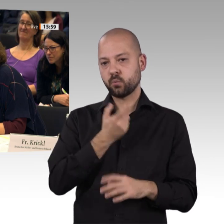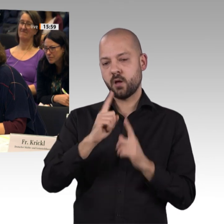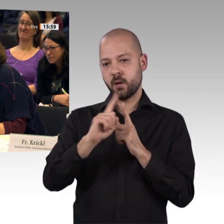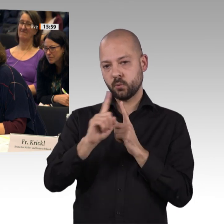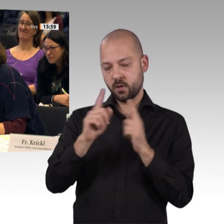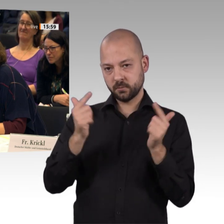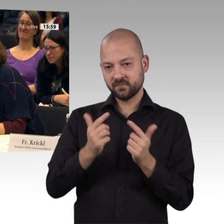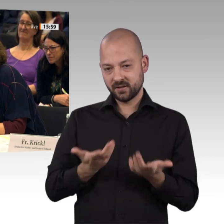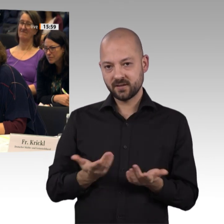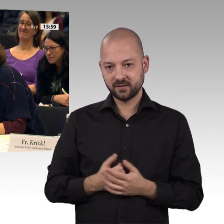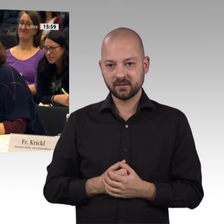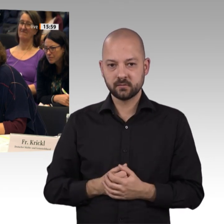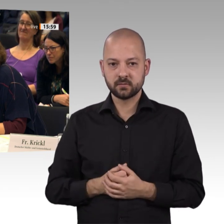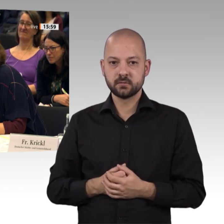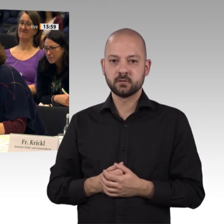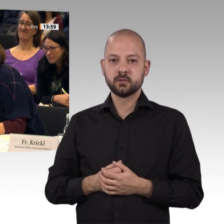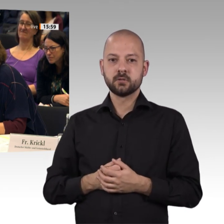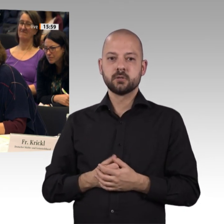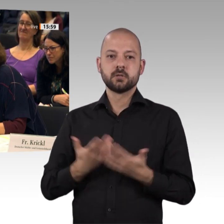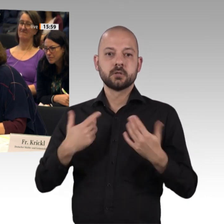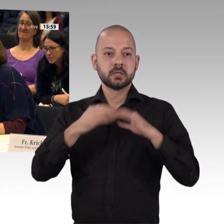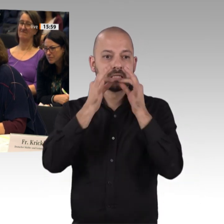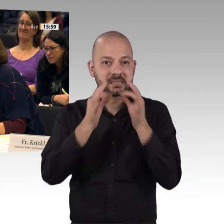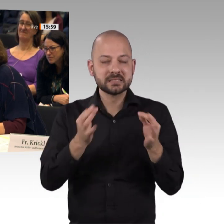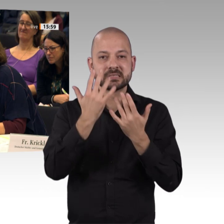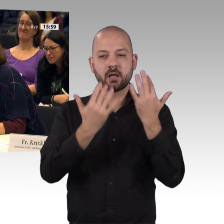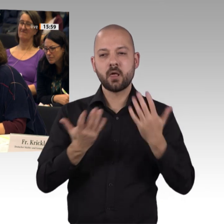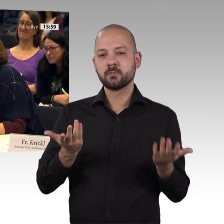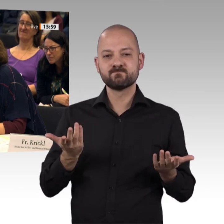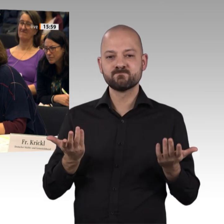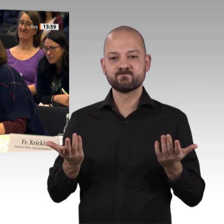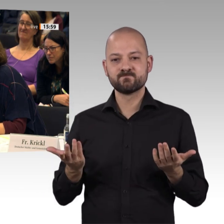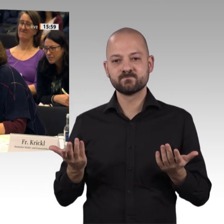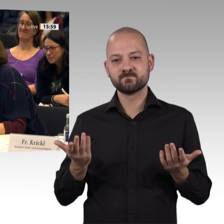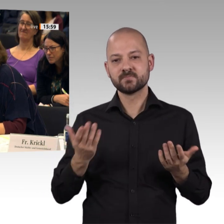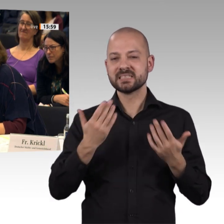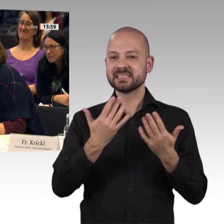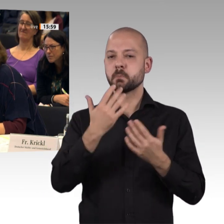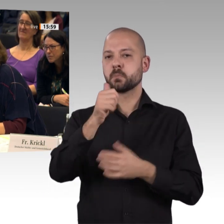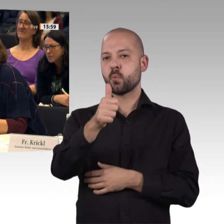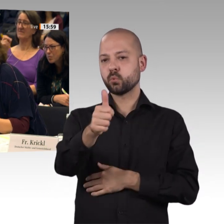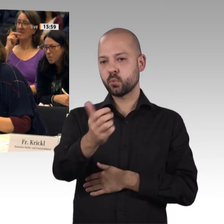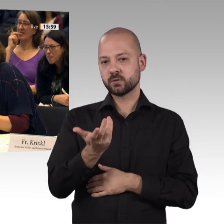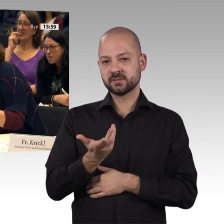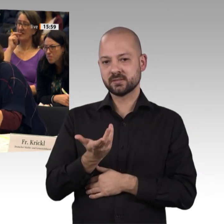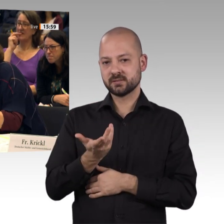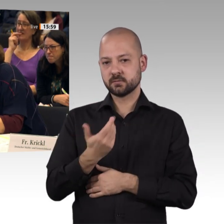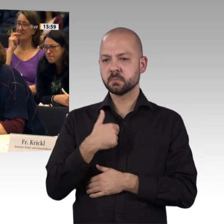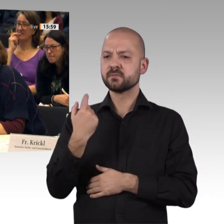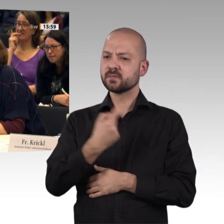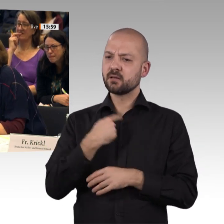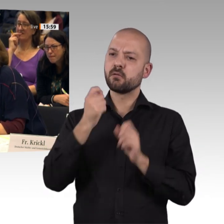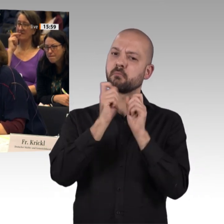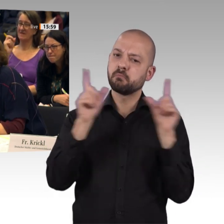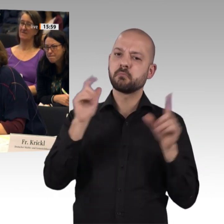dass zusammen mit anderen Entwicklungen, die es natürlich auch gesellschaftlich gibt, die